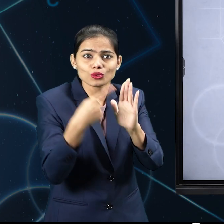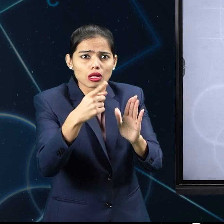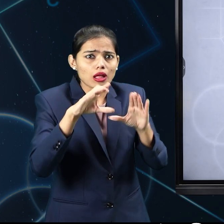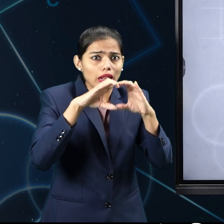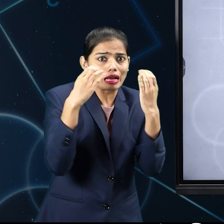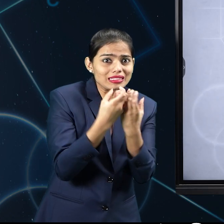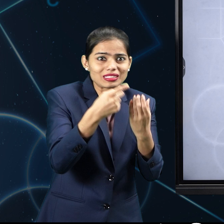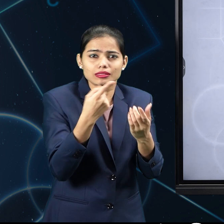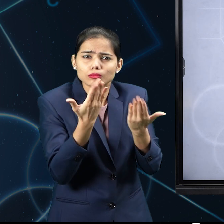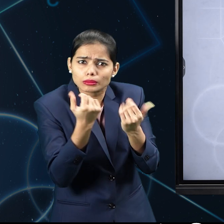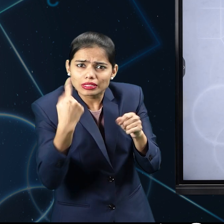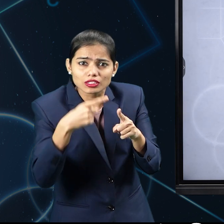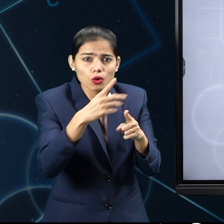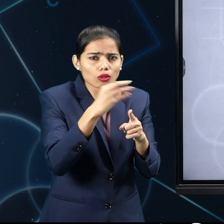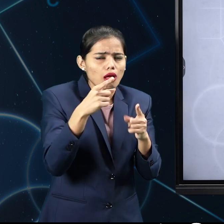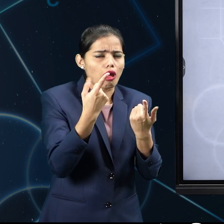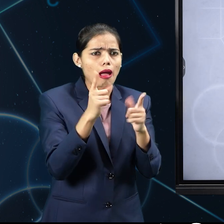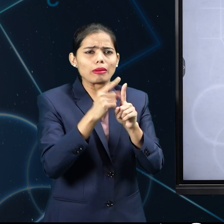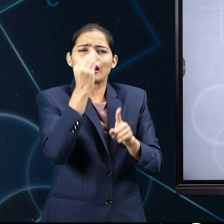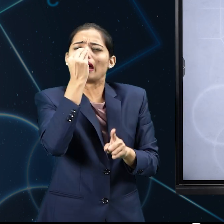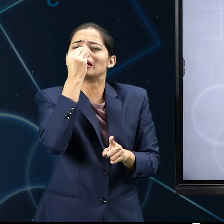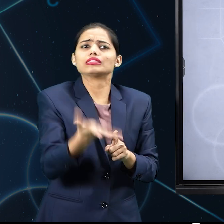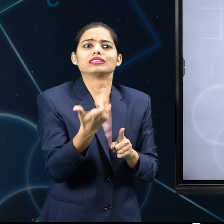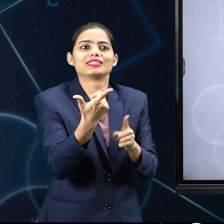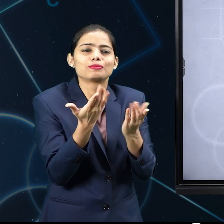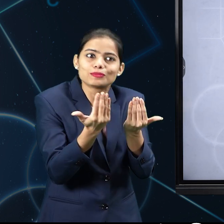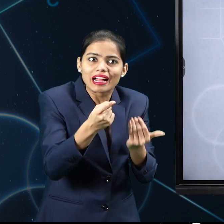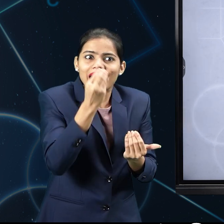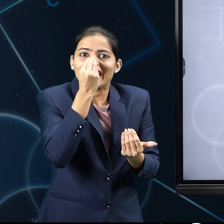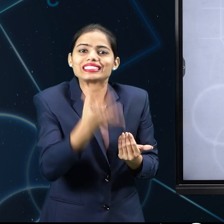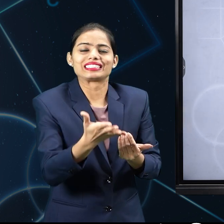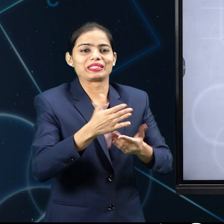सांप्रदायिक संभाव्यता आणि प्रायोगिक संभाव्यता.